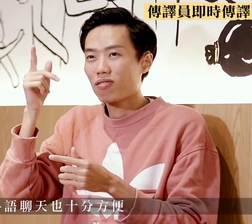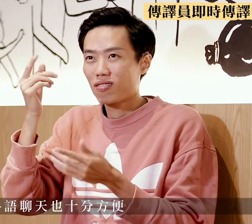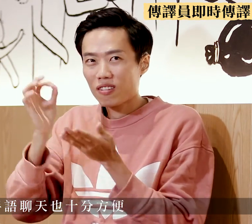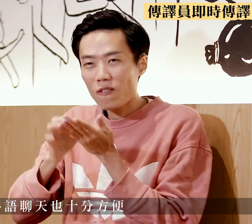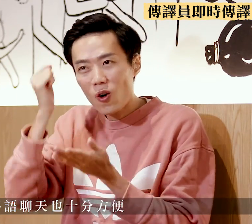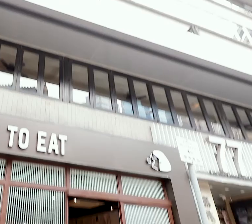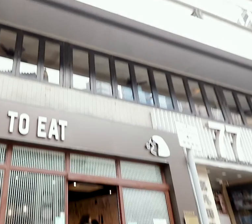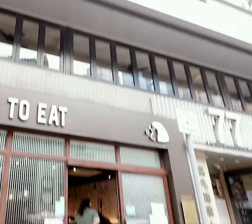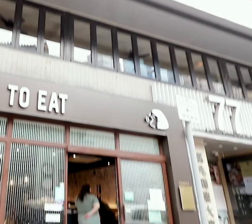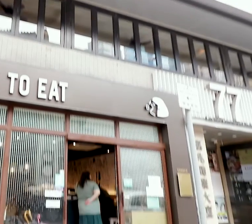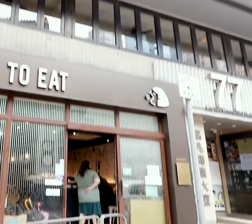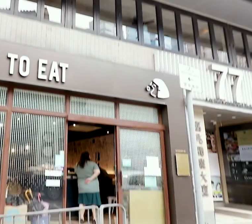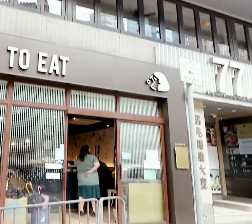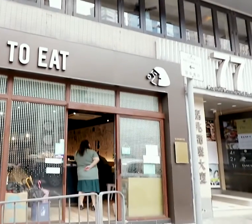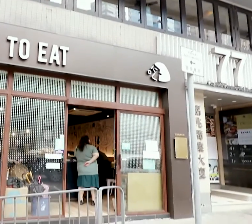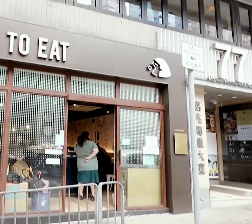嘅。